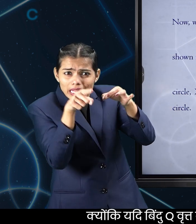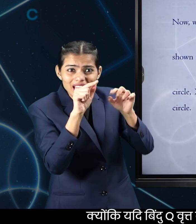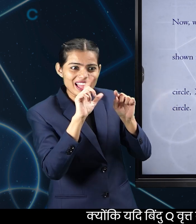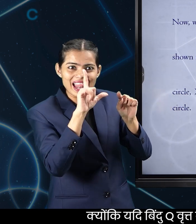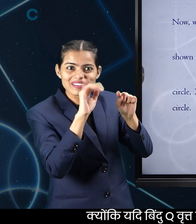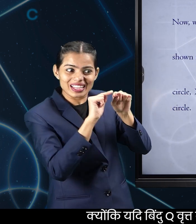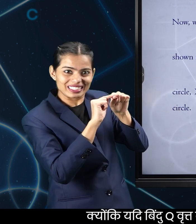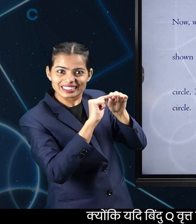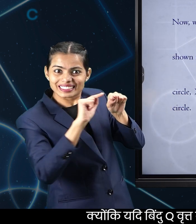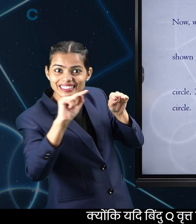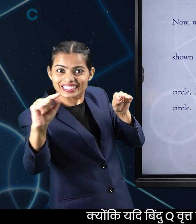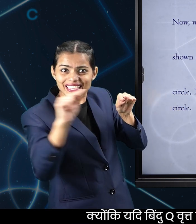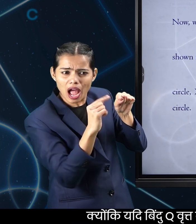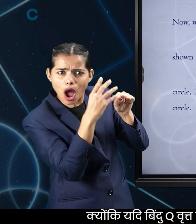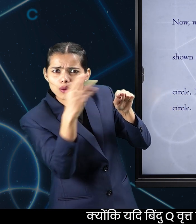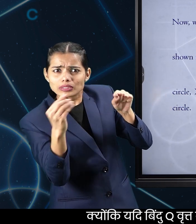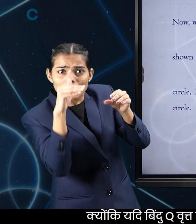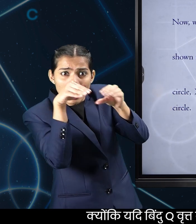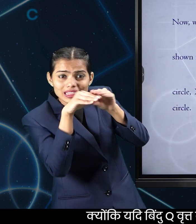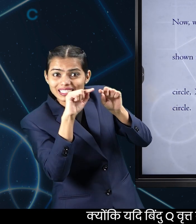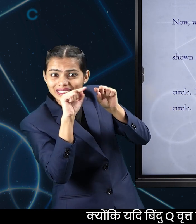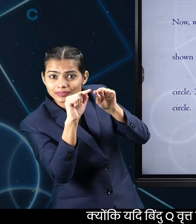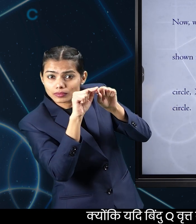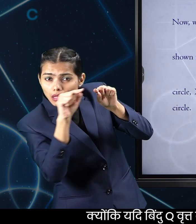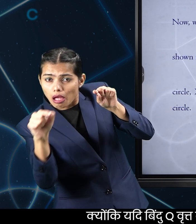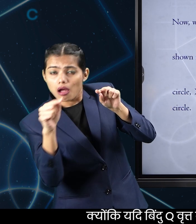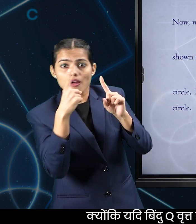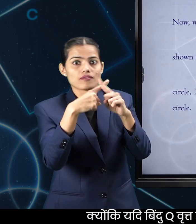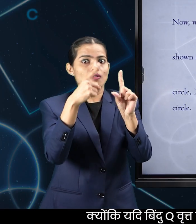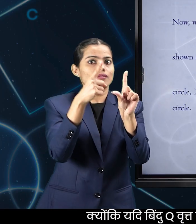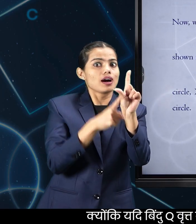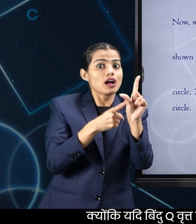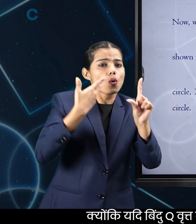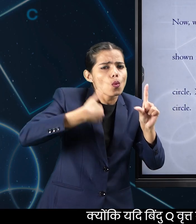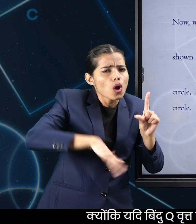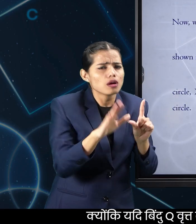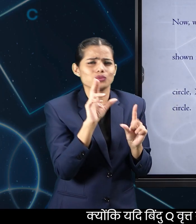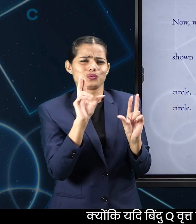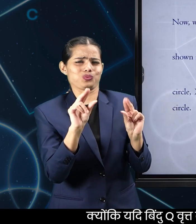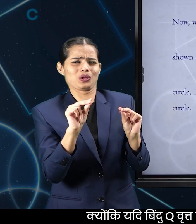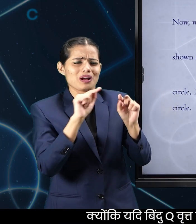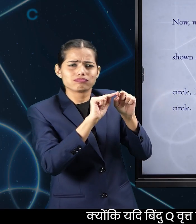अंदर स्थित है तो XY वृत्त के लिए स्पर्शिका नहीं होगी।